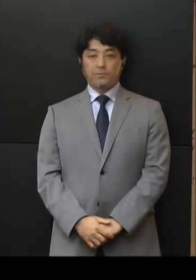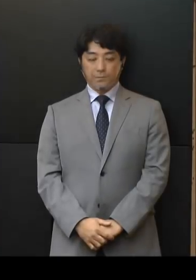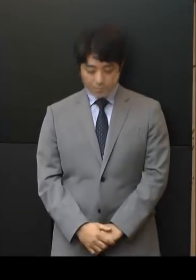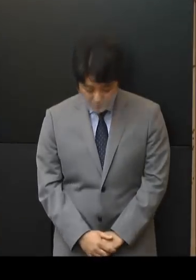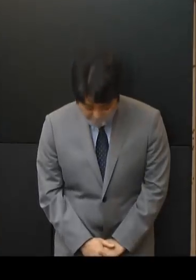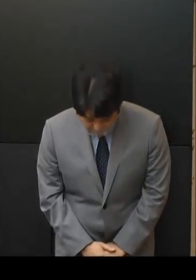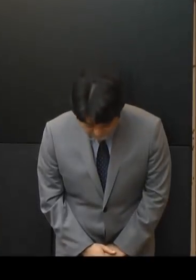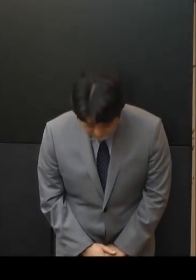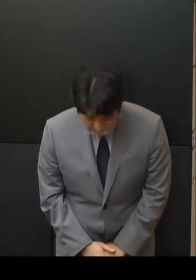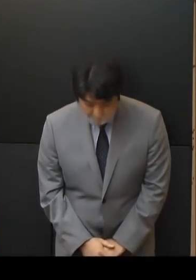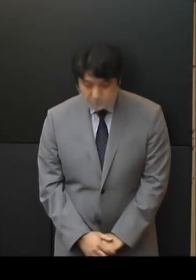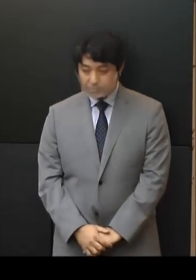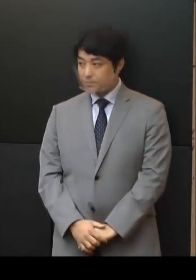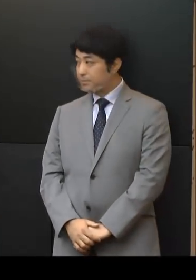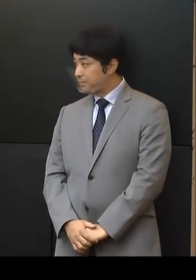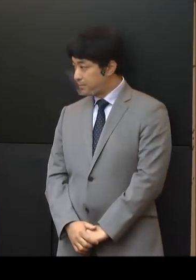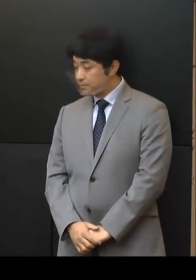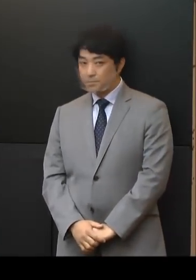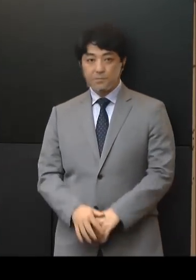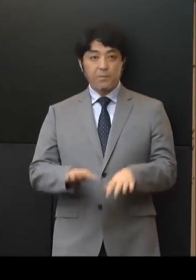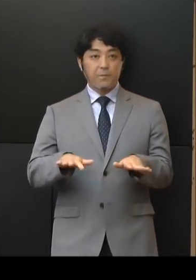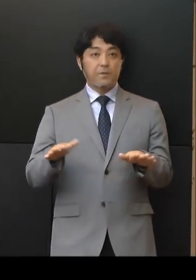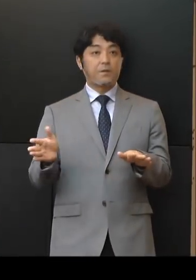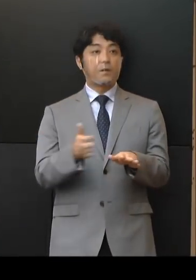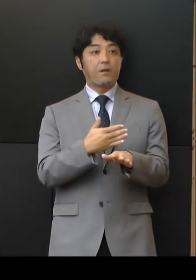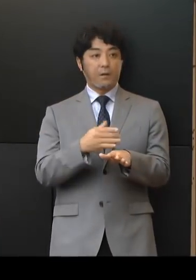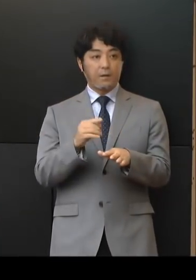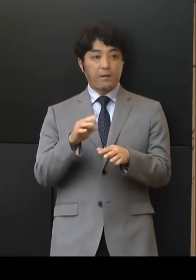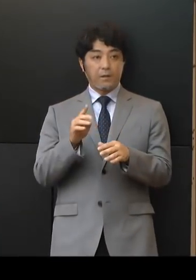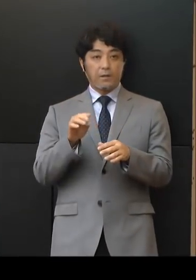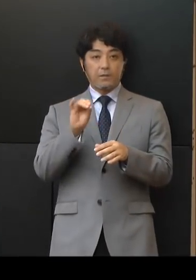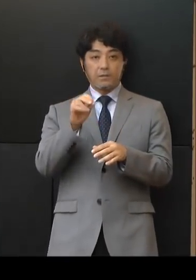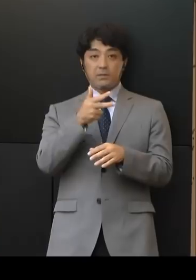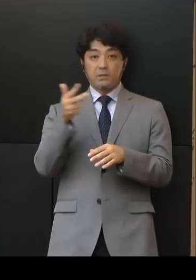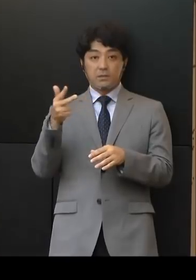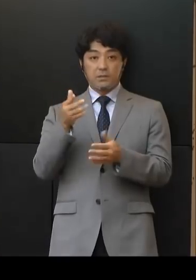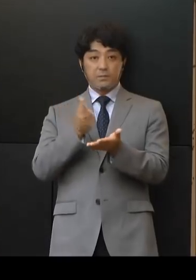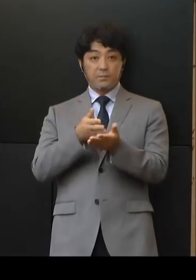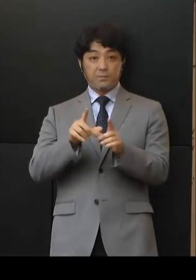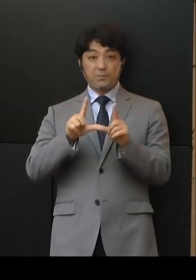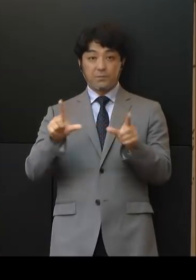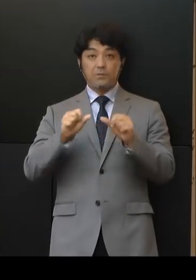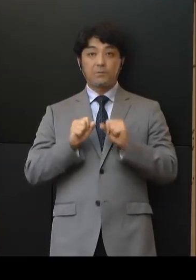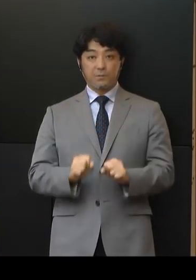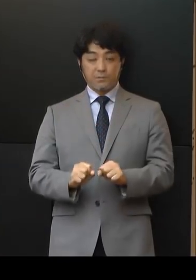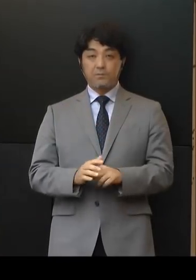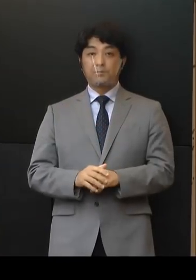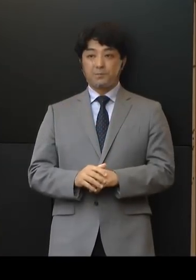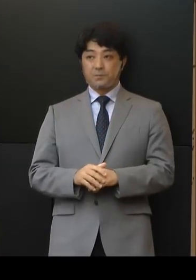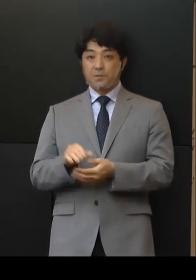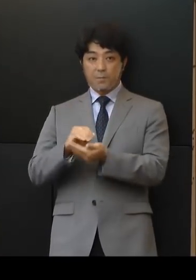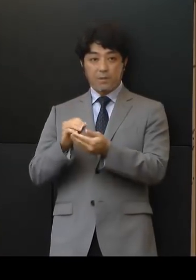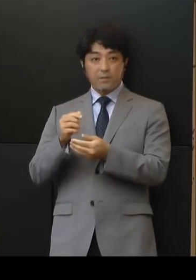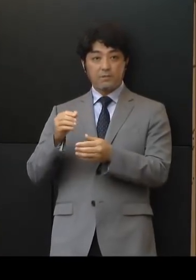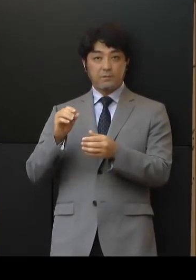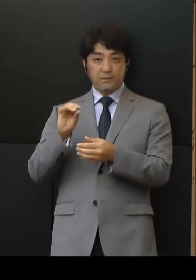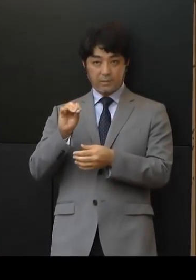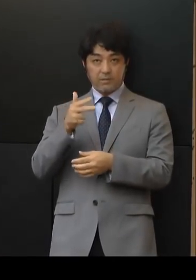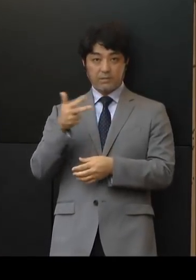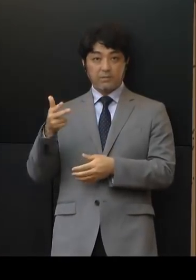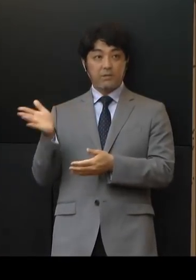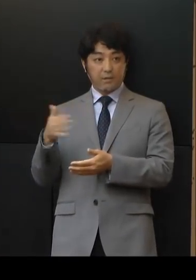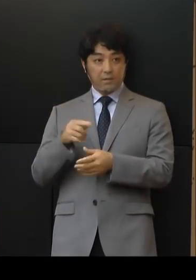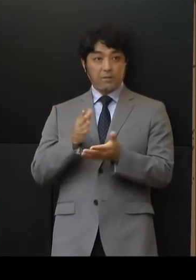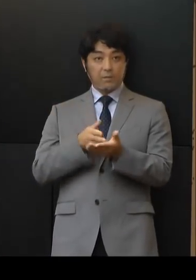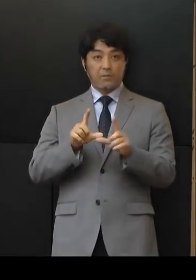はい、お願いします。 これより、知事の会見を始めます。では玉城知事からコメント発表をお